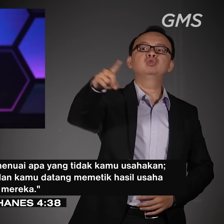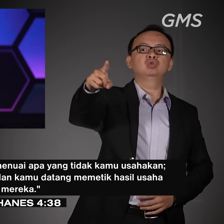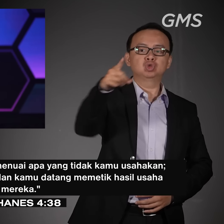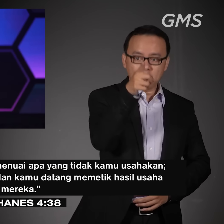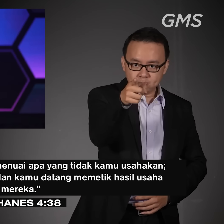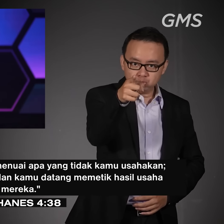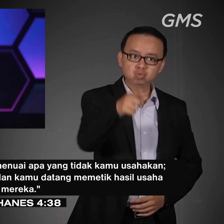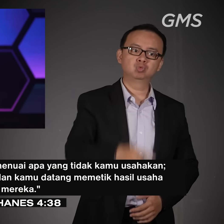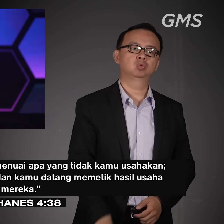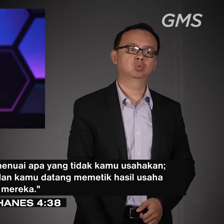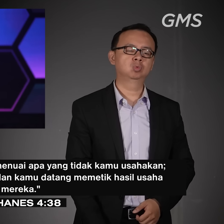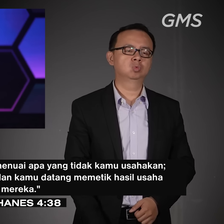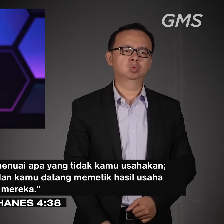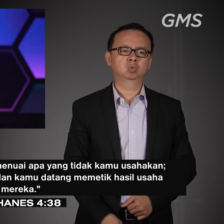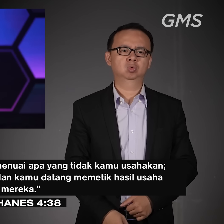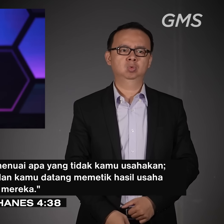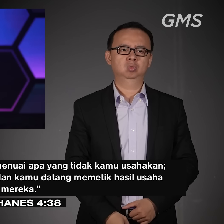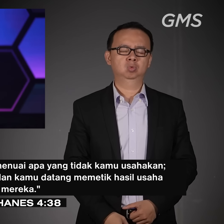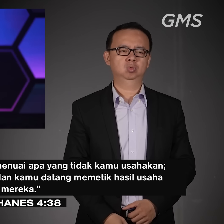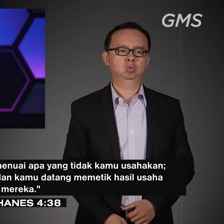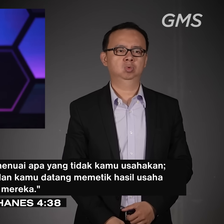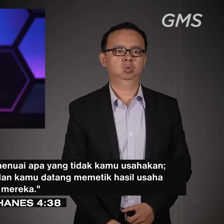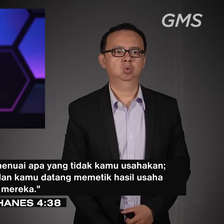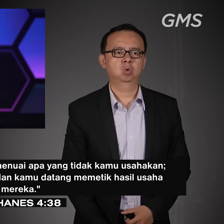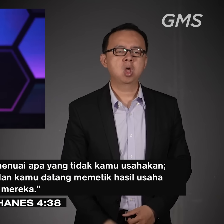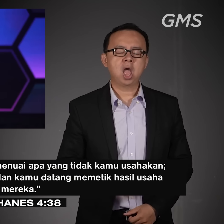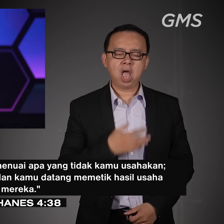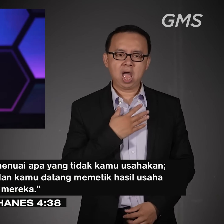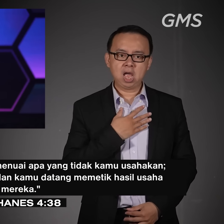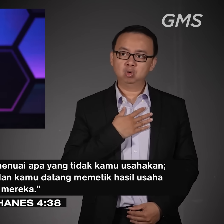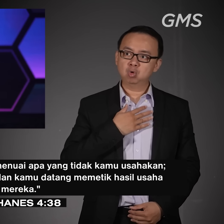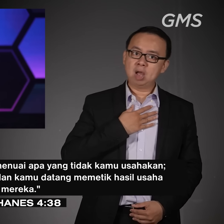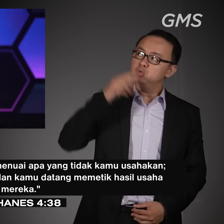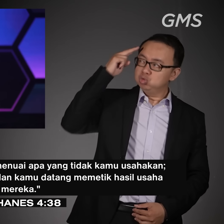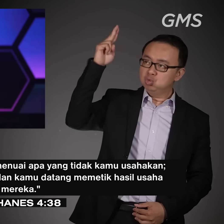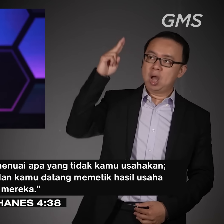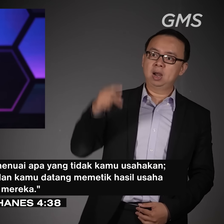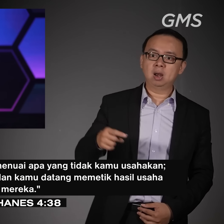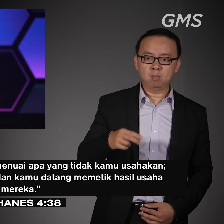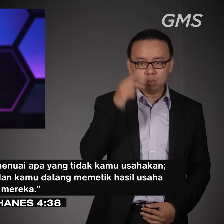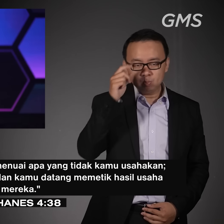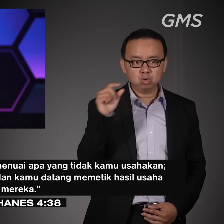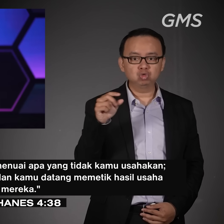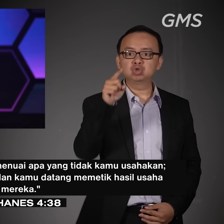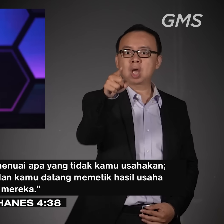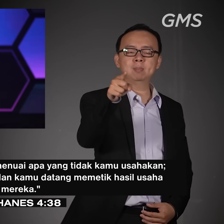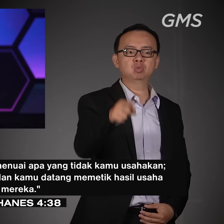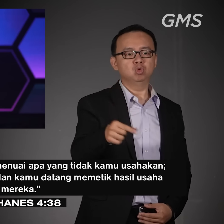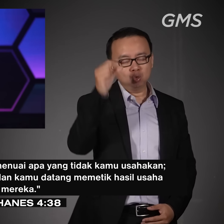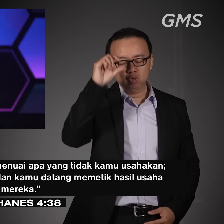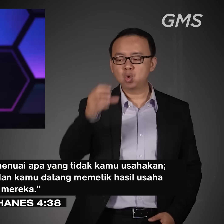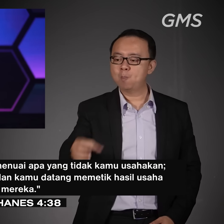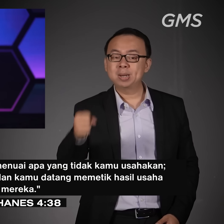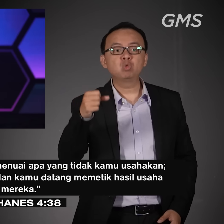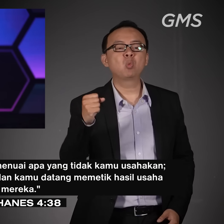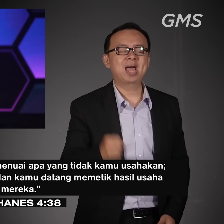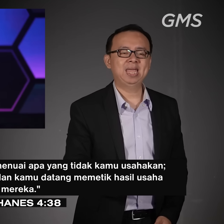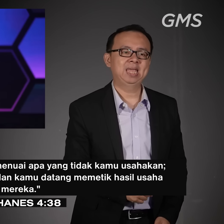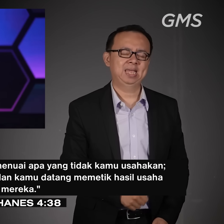Bahkan onsite pun adalah utusan. Aku mengutus kamu untuk menuai apa yang tidak kamu